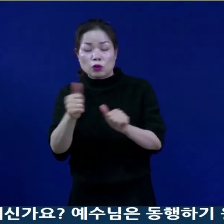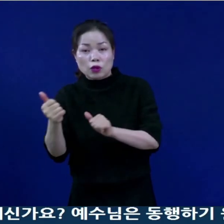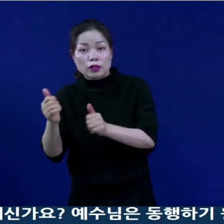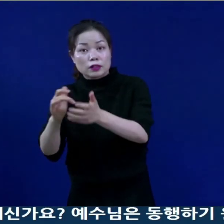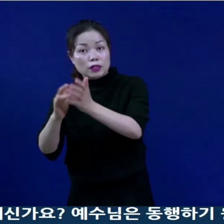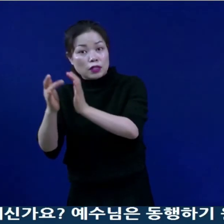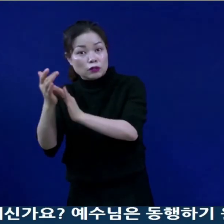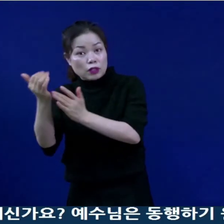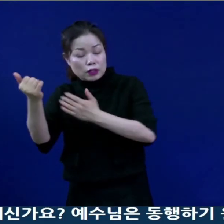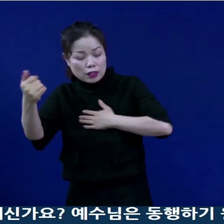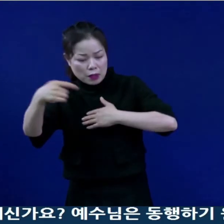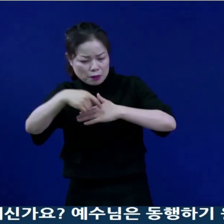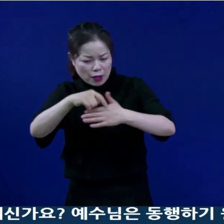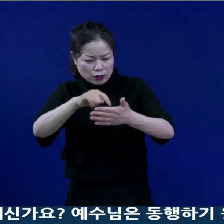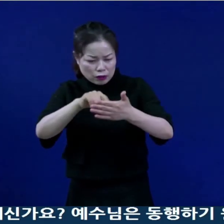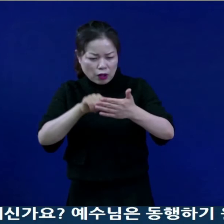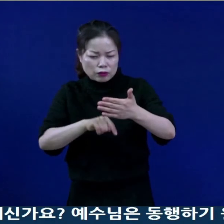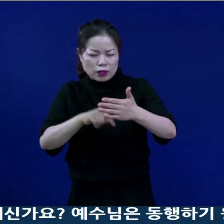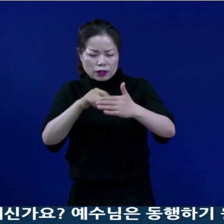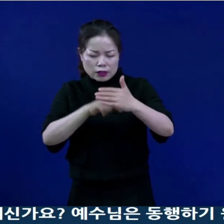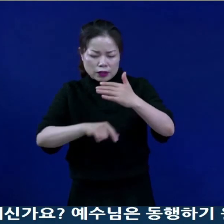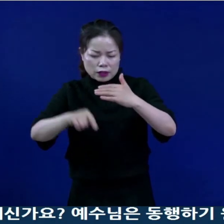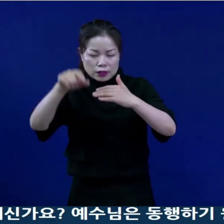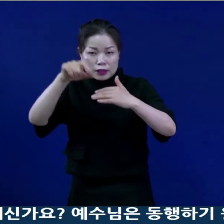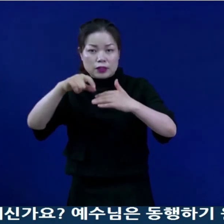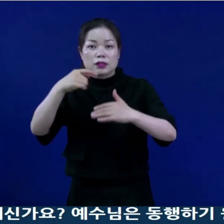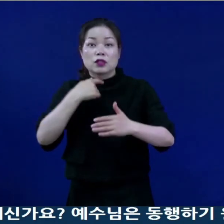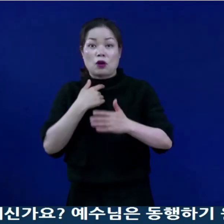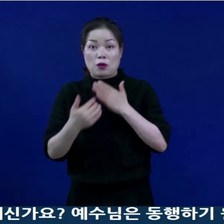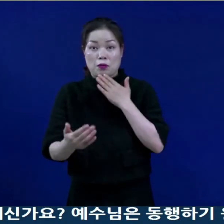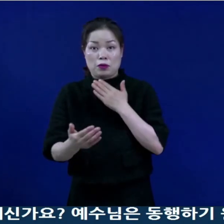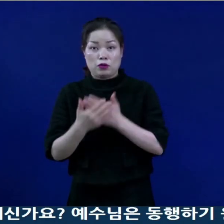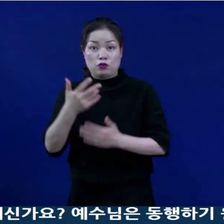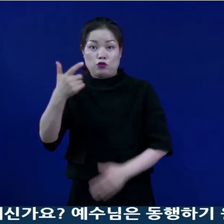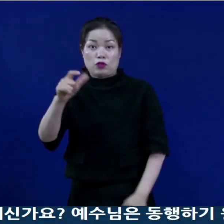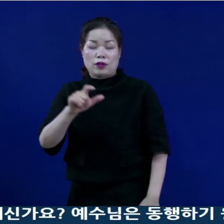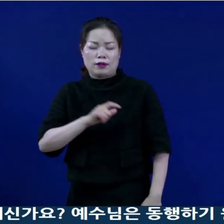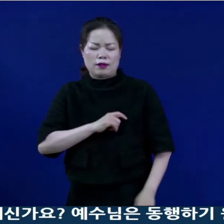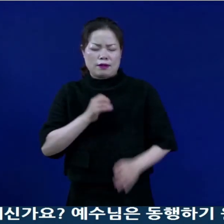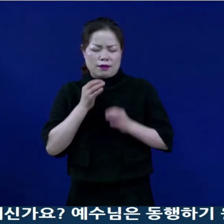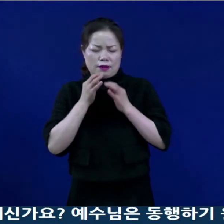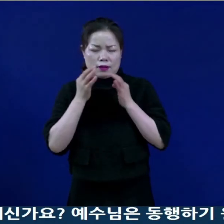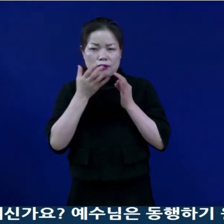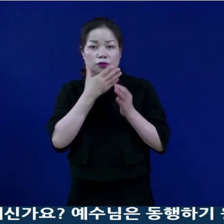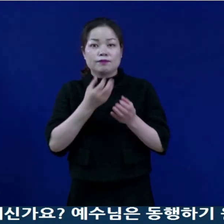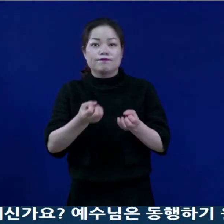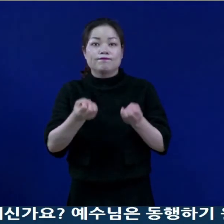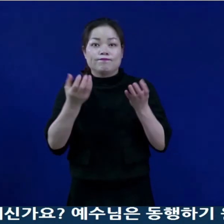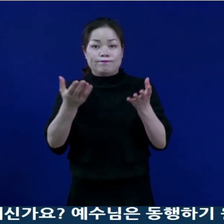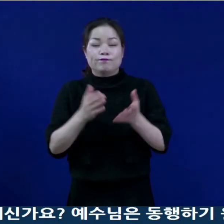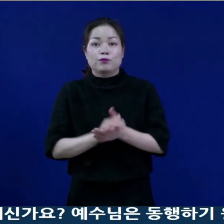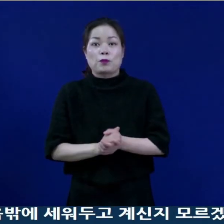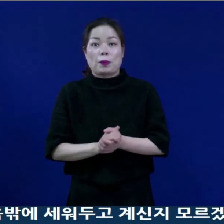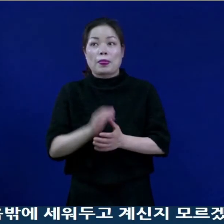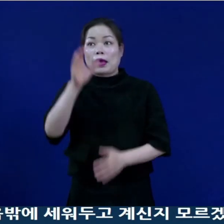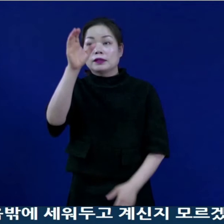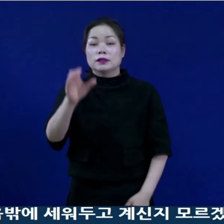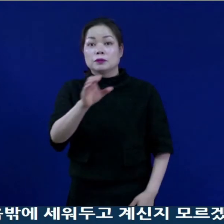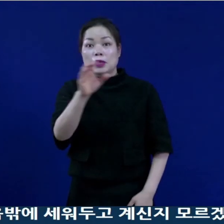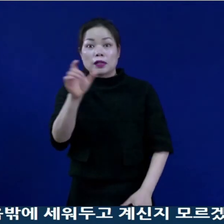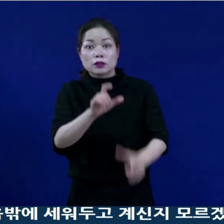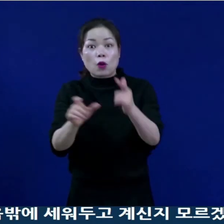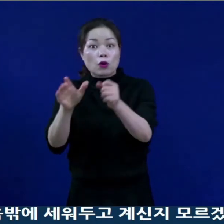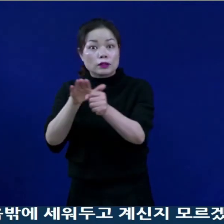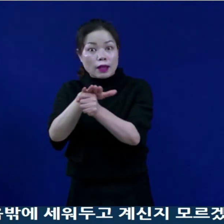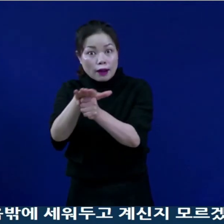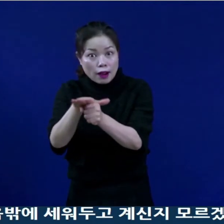예수님이 내 마음 가운데 더 깊이 경험될 수 있기를 주의 이름으로 간절히 축원합니다. 그래서 십자가를 더